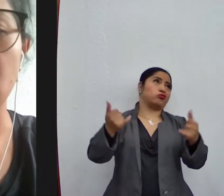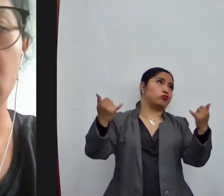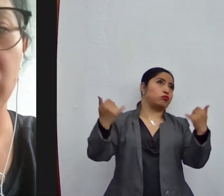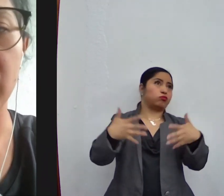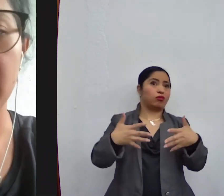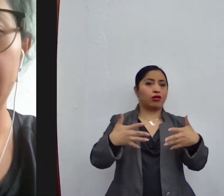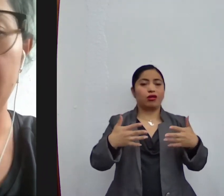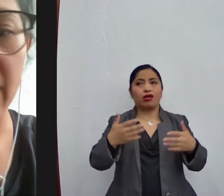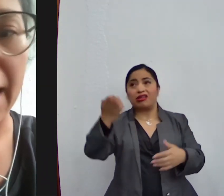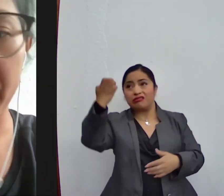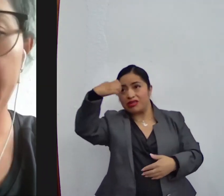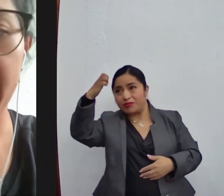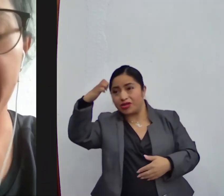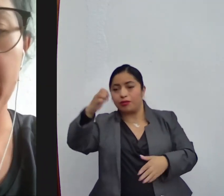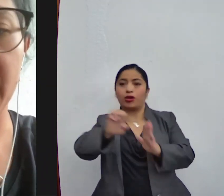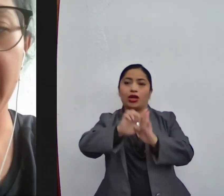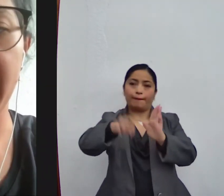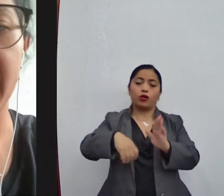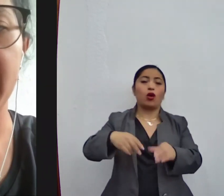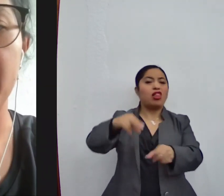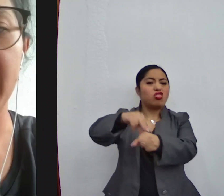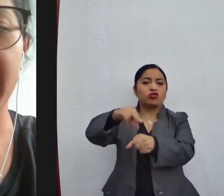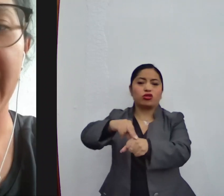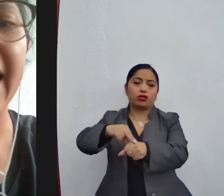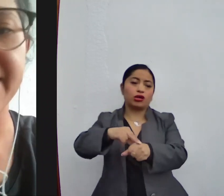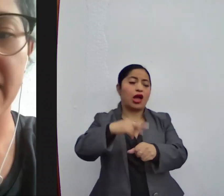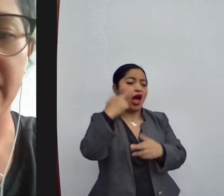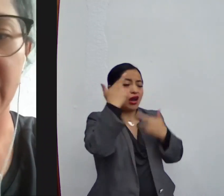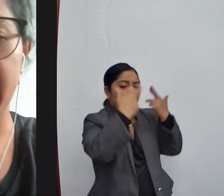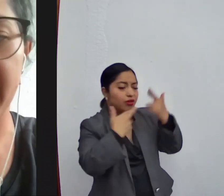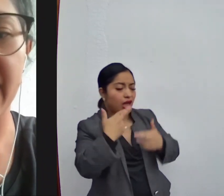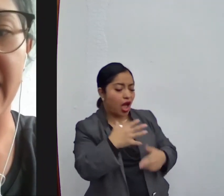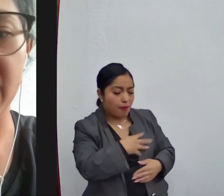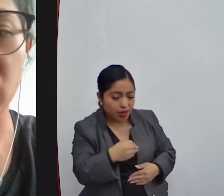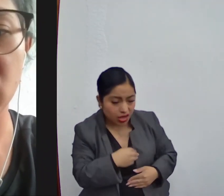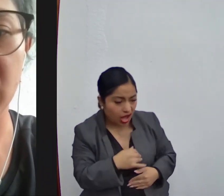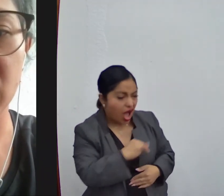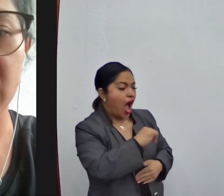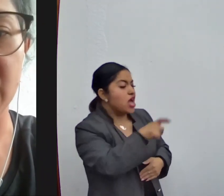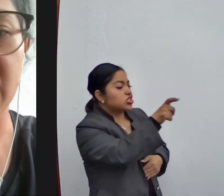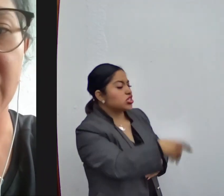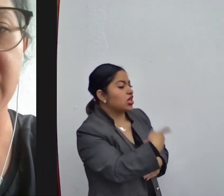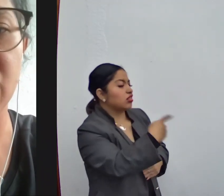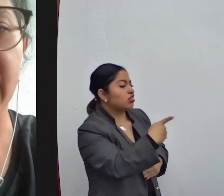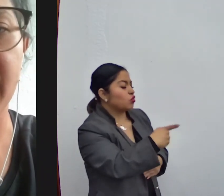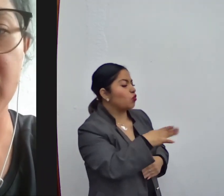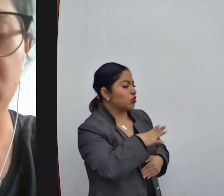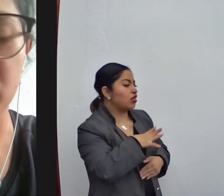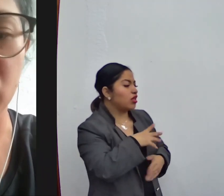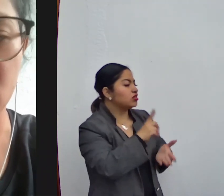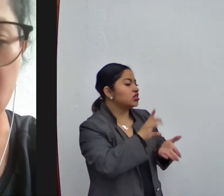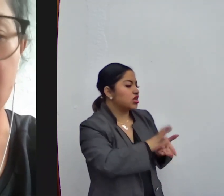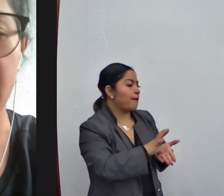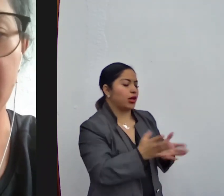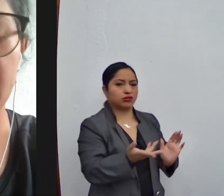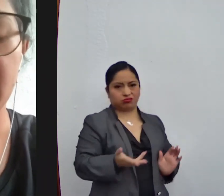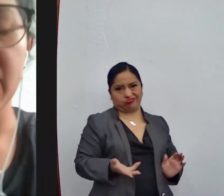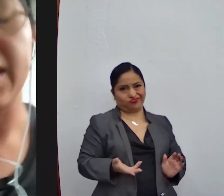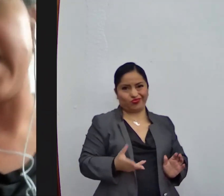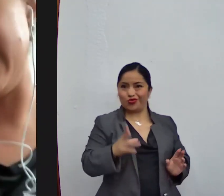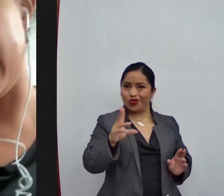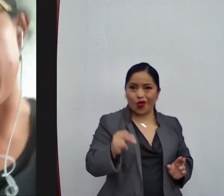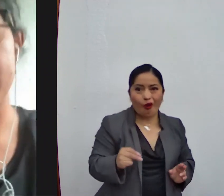un consultorio, que la vean a mi hija y me digan, ah, sí, y le den el diagnóstico sin ni siquiera hacer una revisión